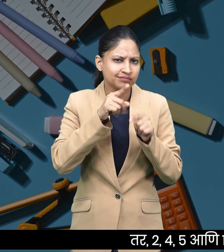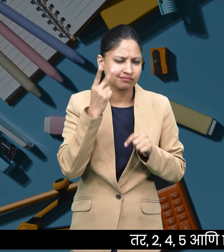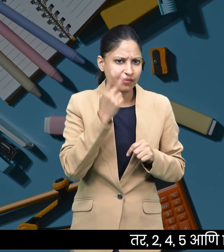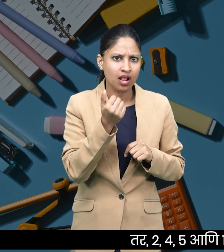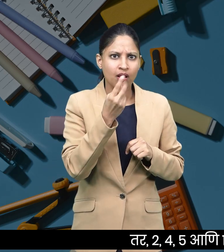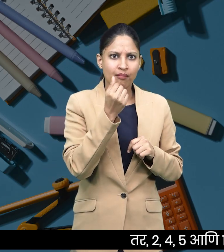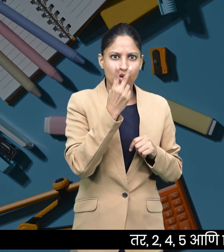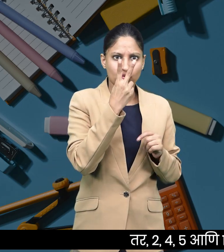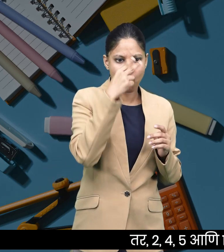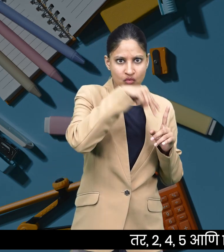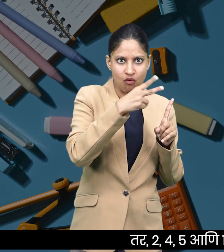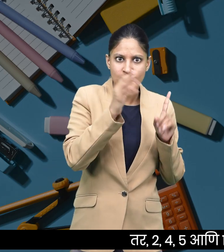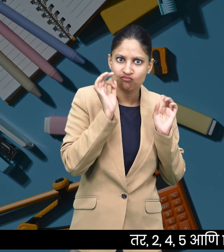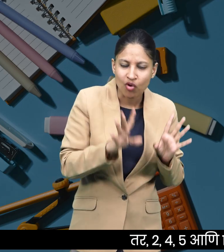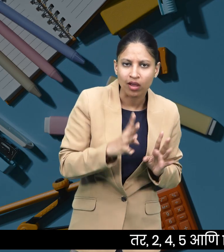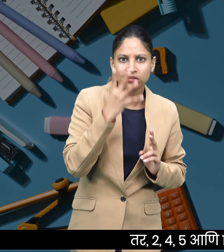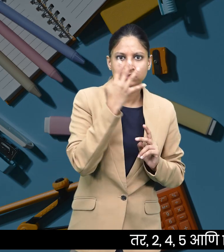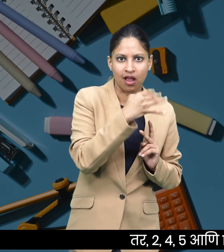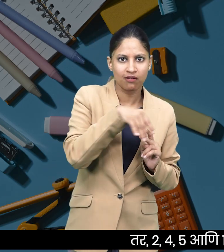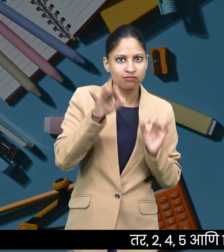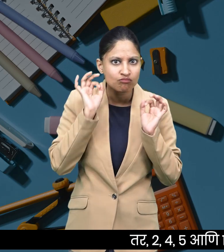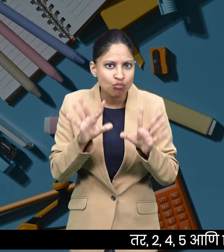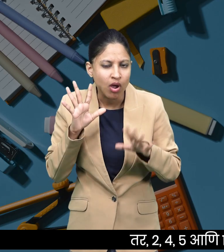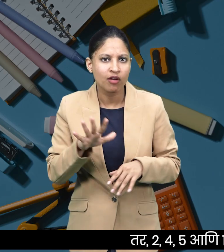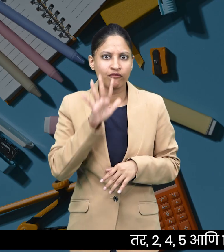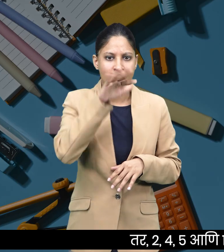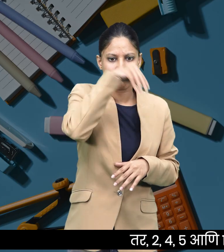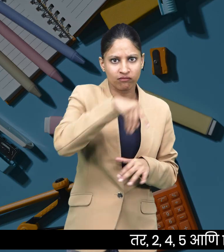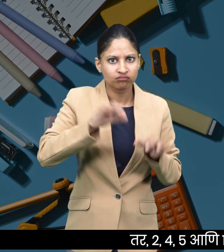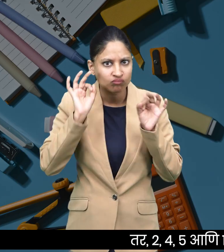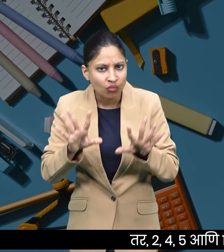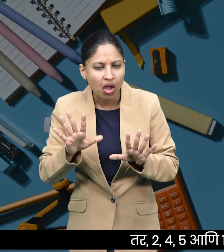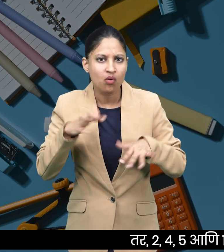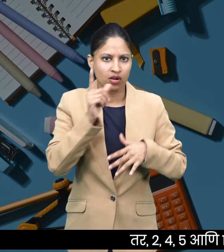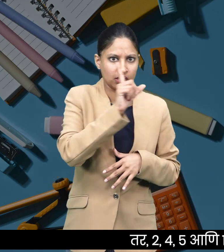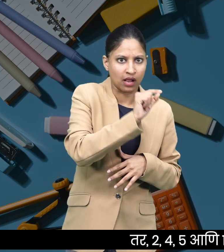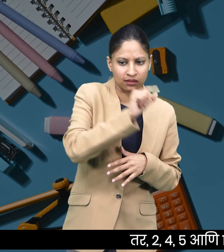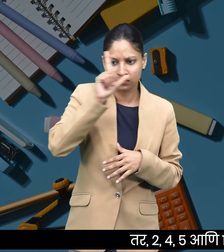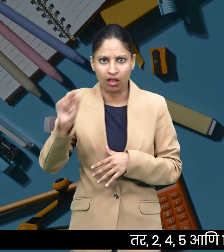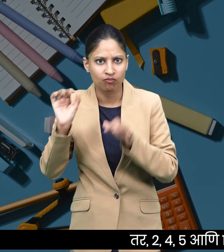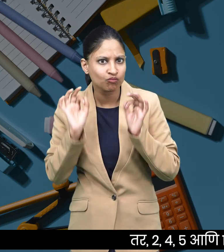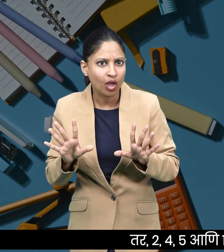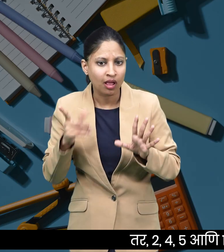तर 2, 4, 5 आणि 10 सारख्या संख्या 20 चे घटक आहेत.